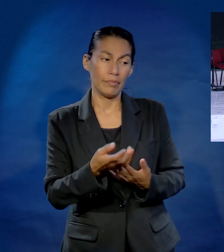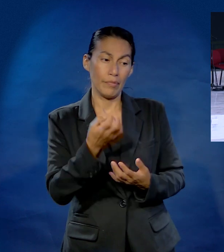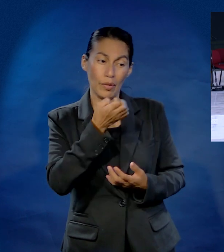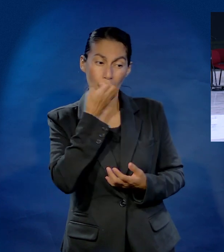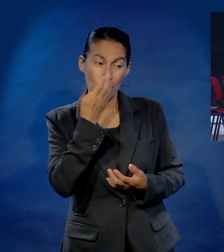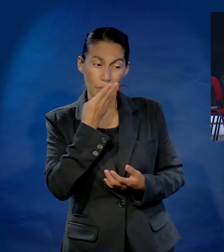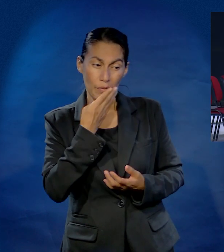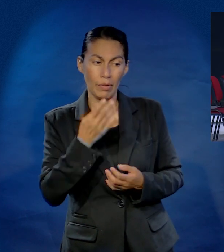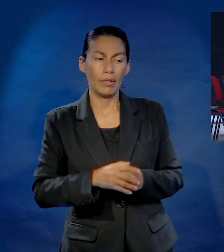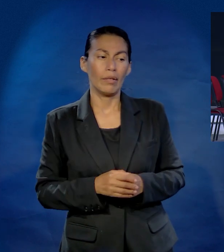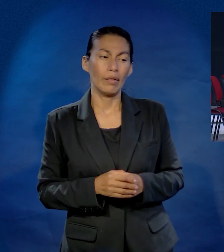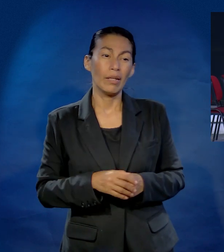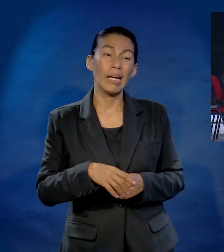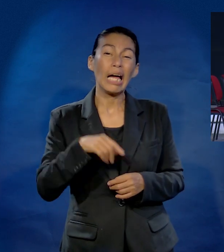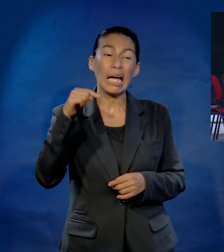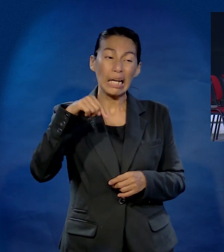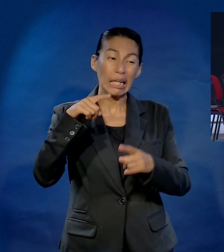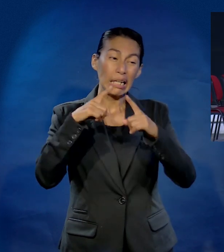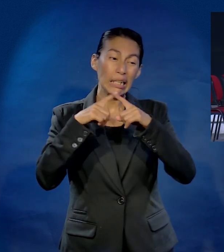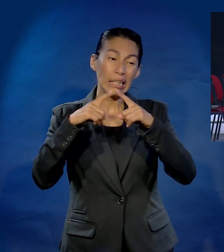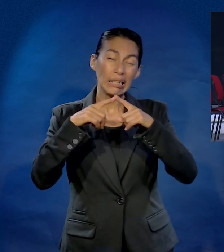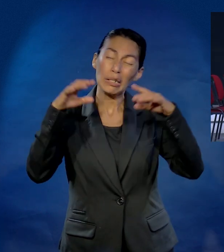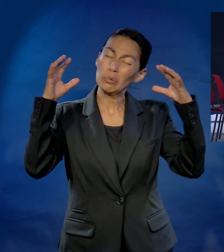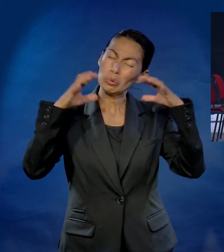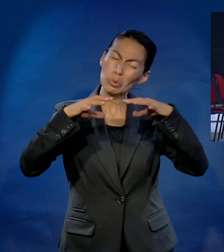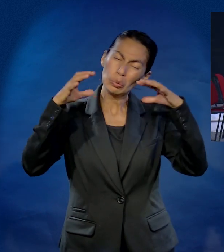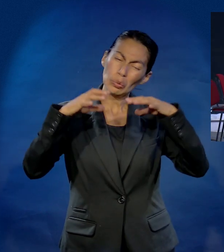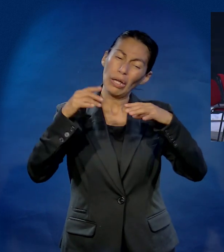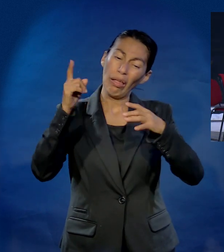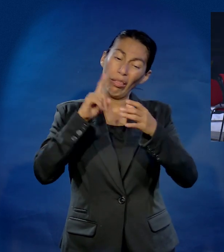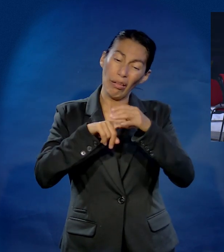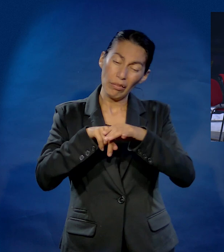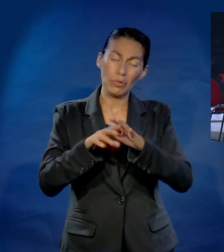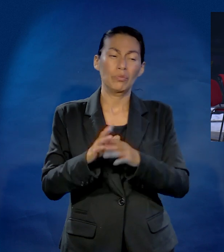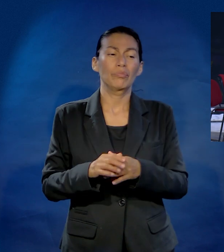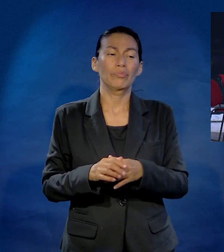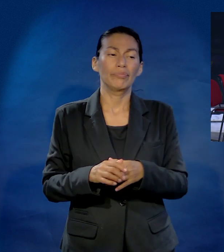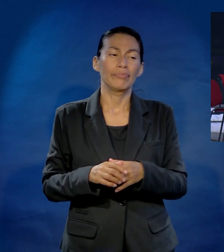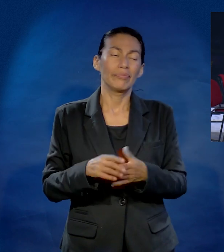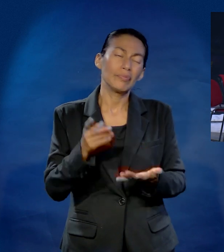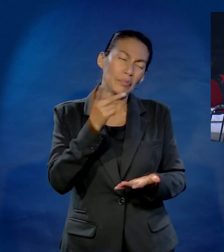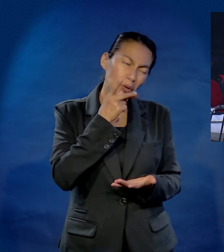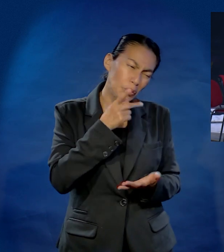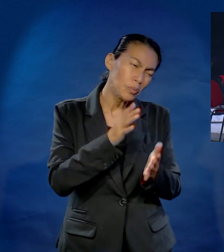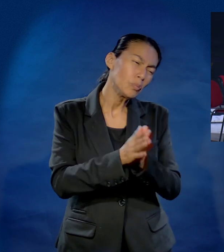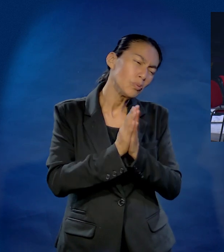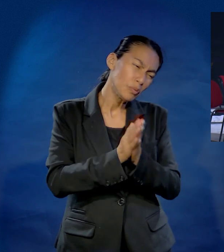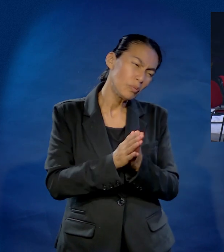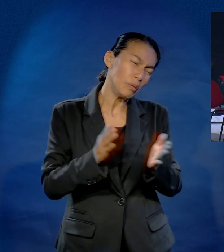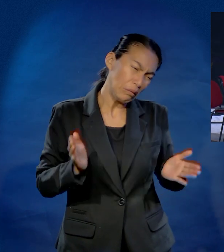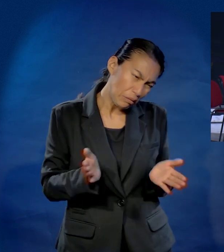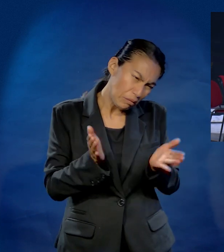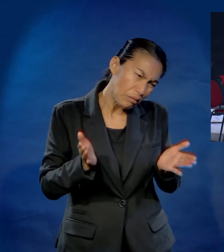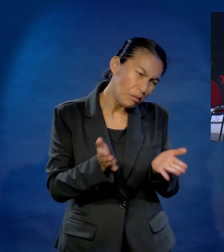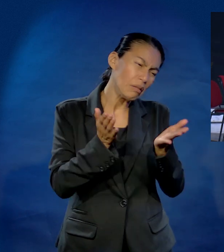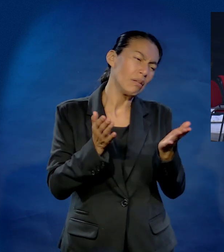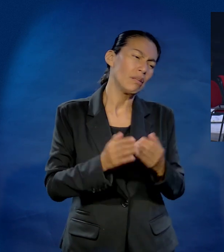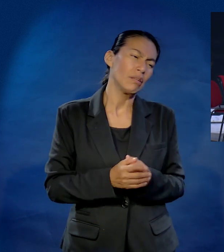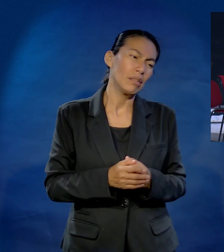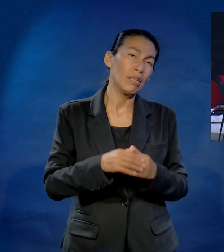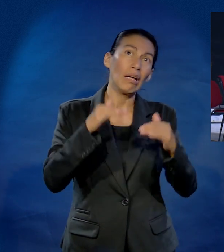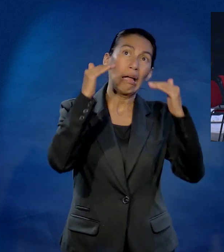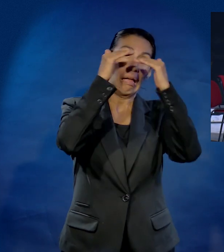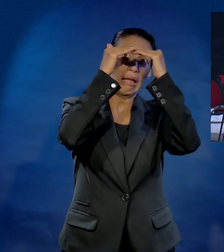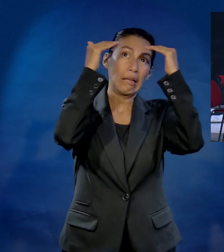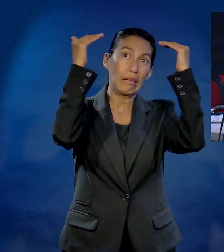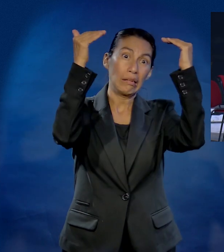dice, pastor, yo sé que anda con sus materias, ocupado, ocupado. Pero mire, ya viene la escuelita bíblica de vacaciones y ya